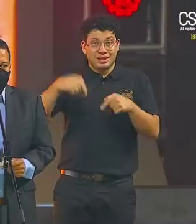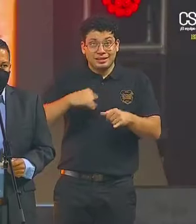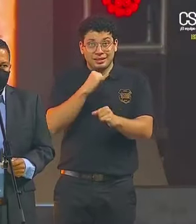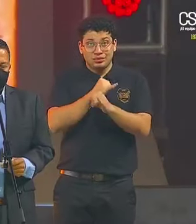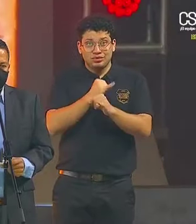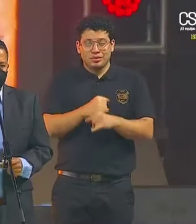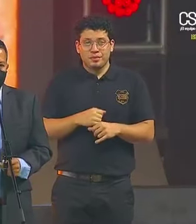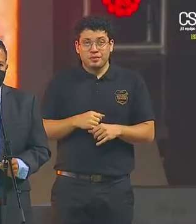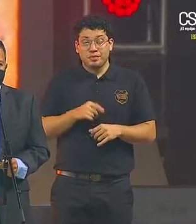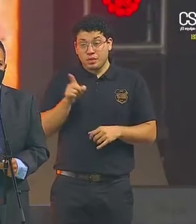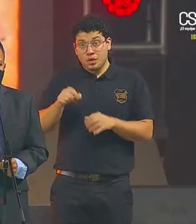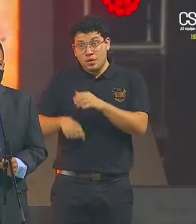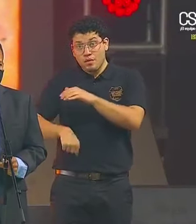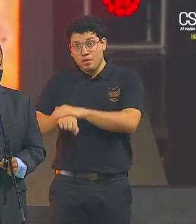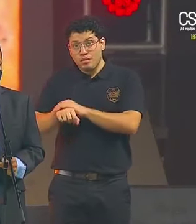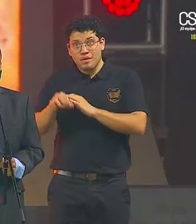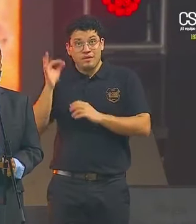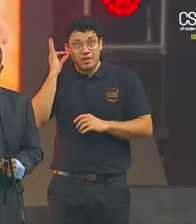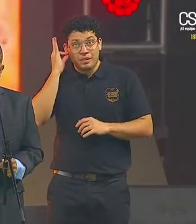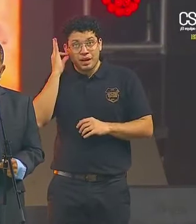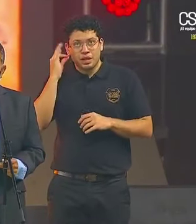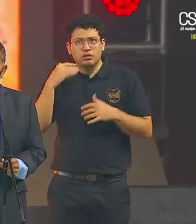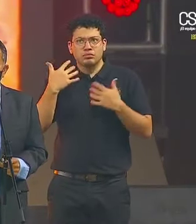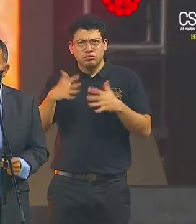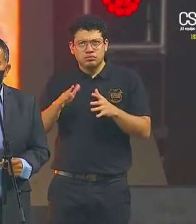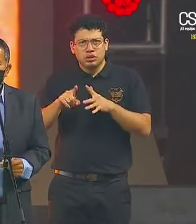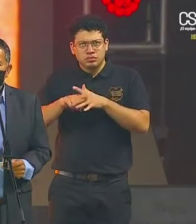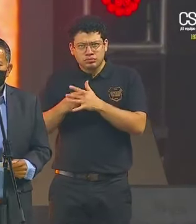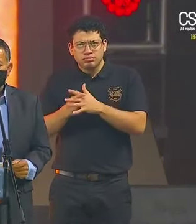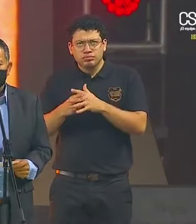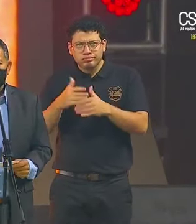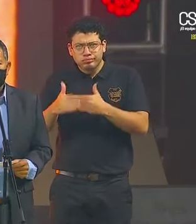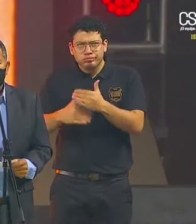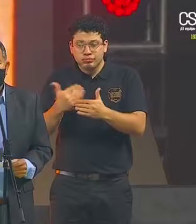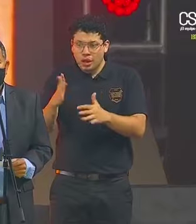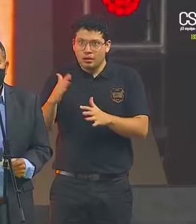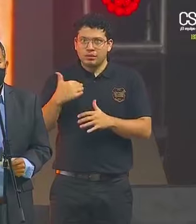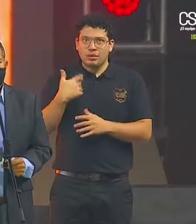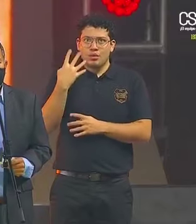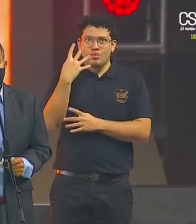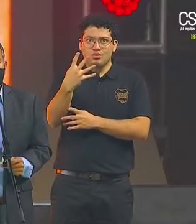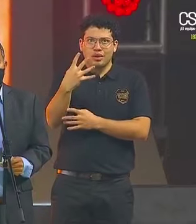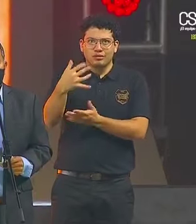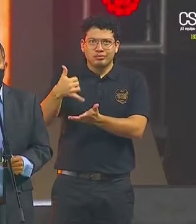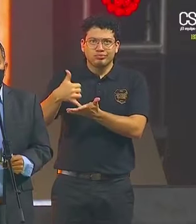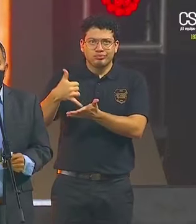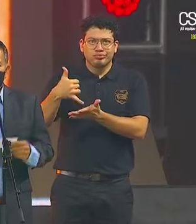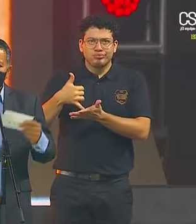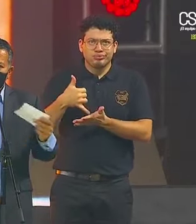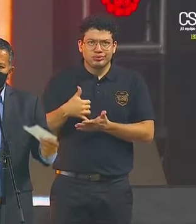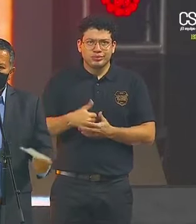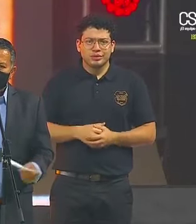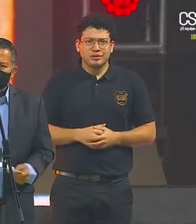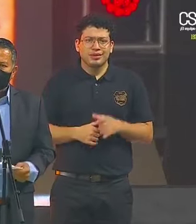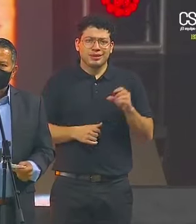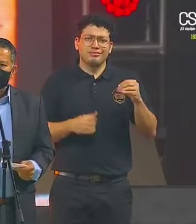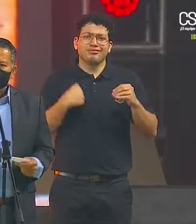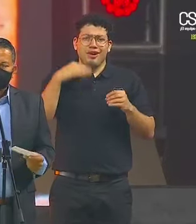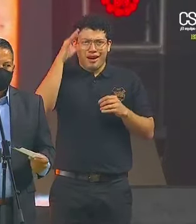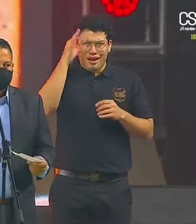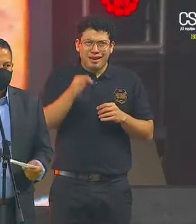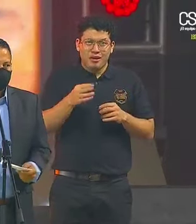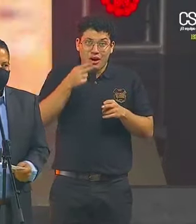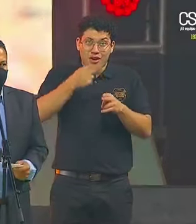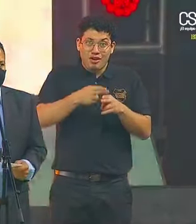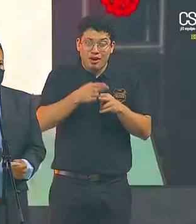fútbol femenino incursionaron, ya tienen 4 títulos y yo creo que en nombre del fútbol femenino, a toda